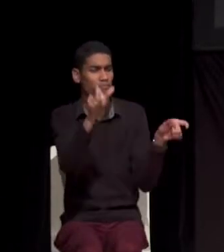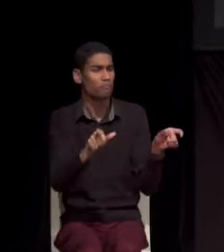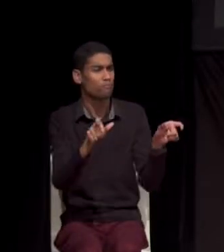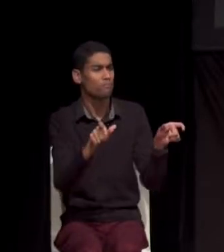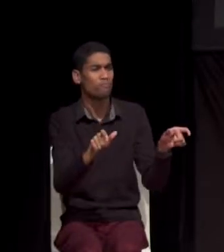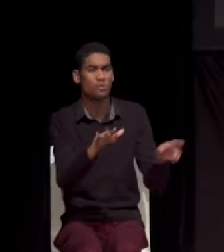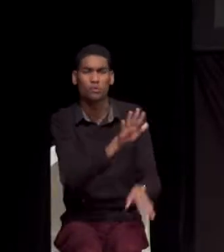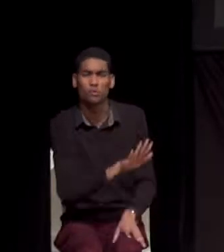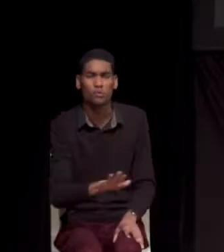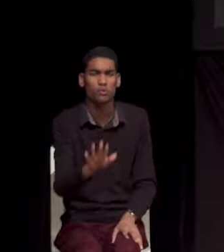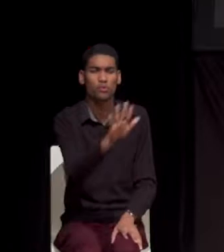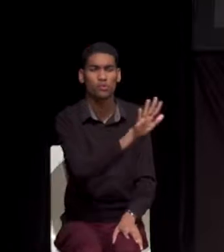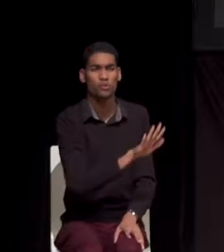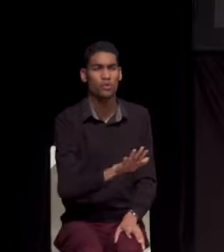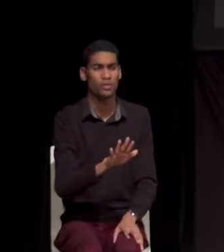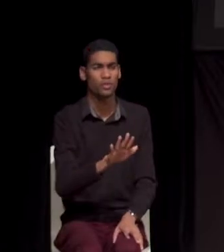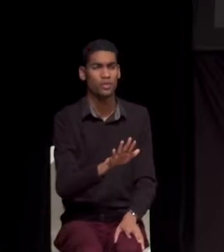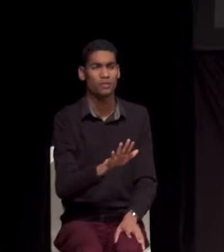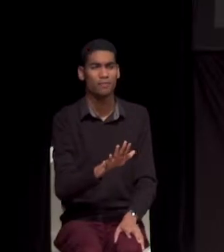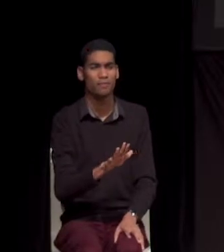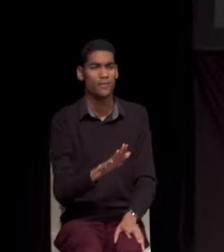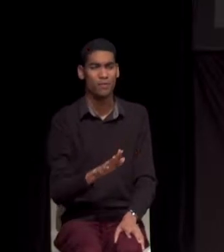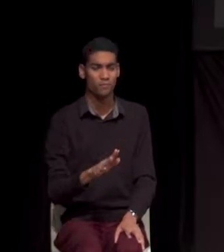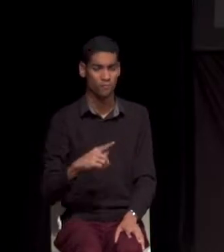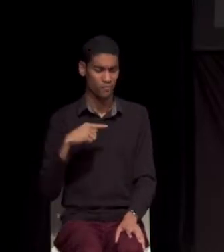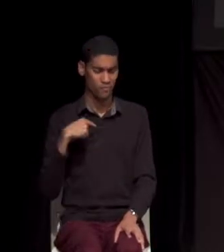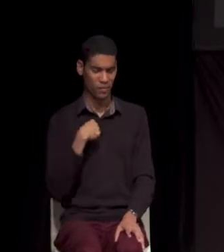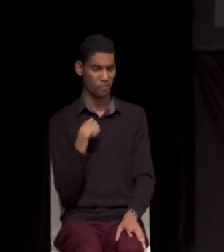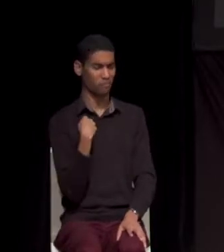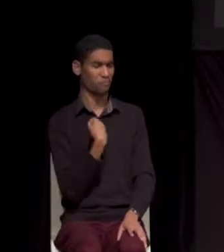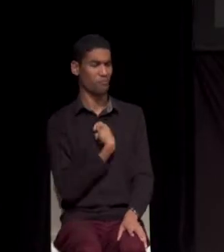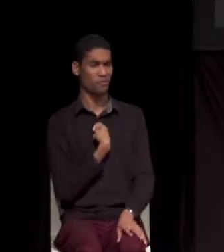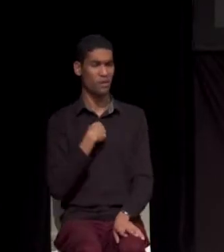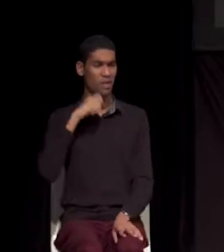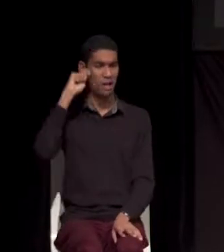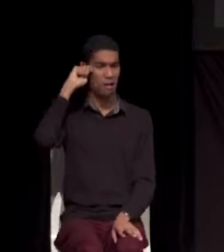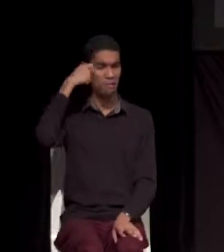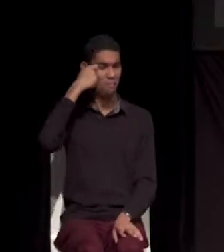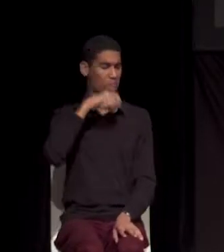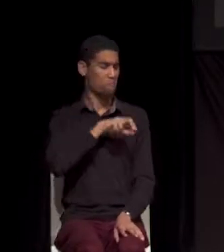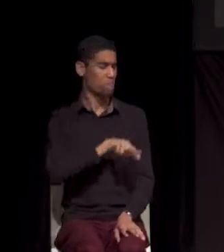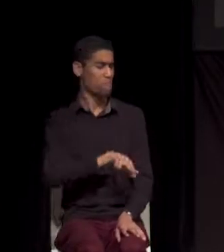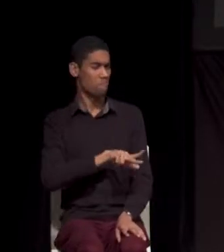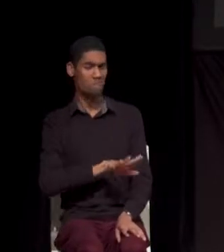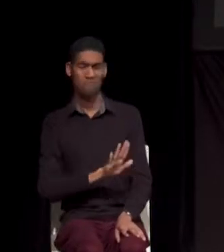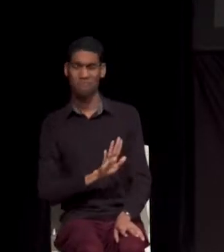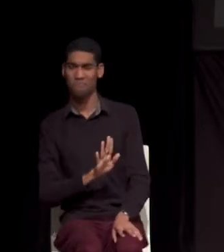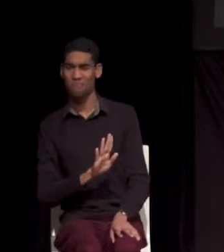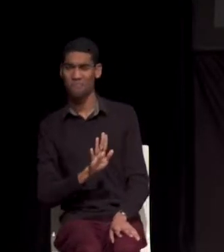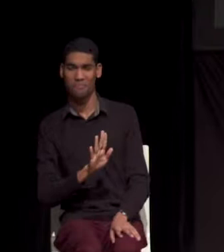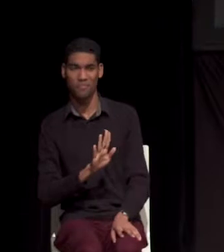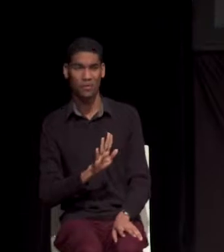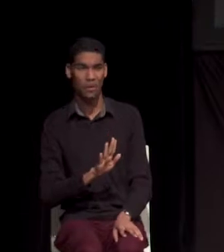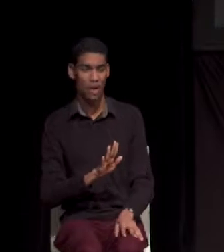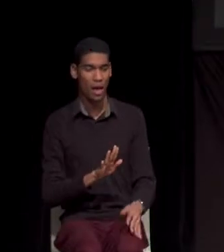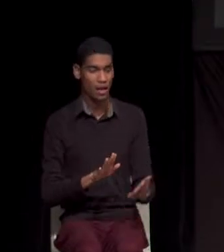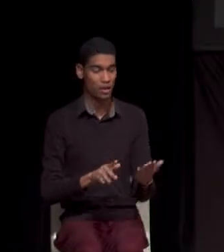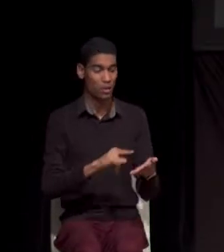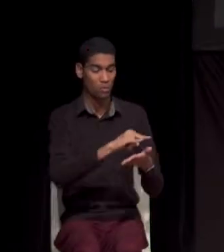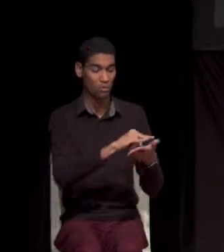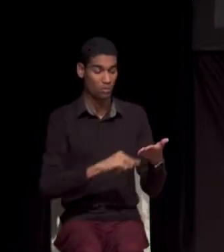geral, nós não afirmamos que somos negros, né? Até no registro de